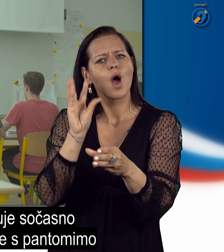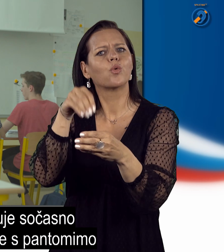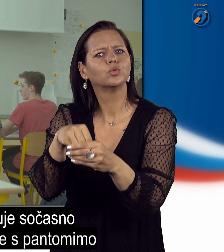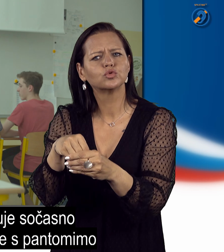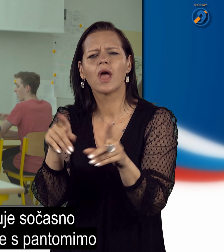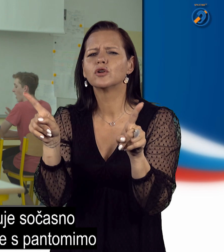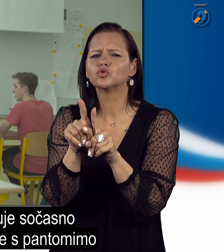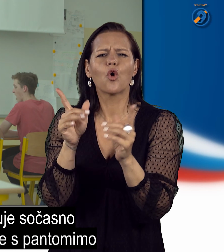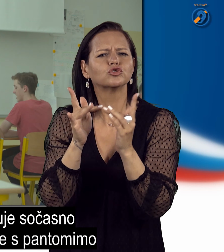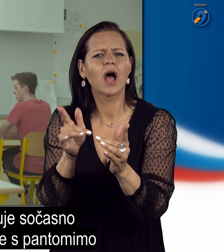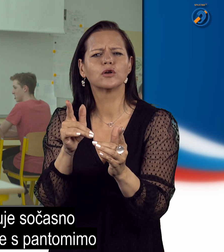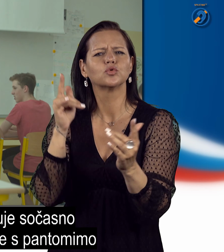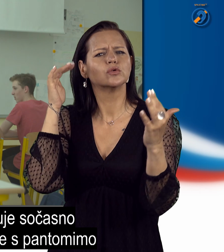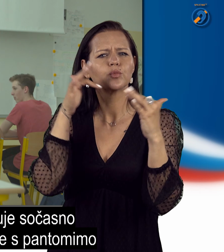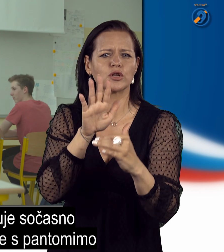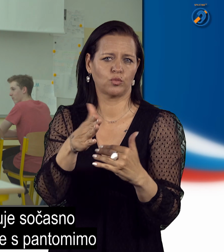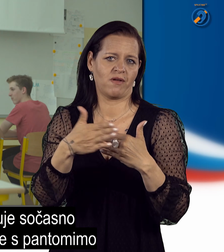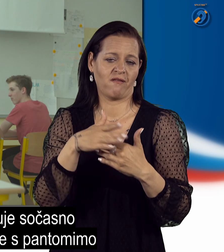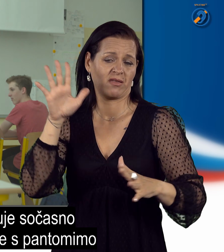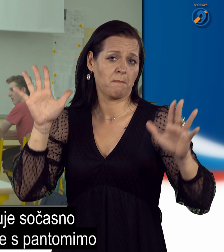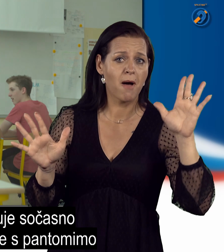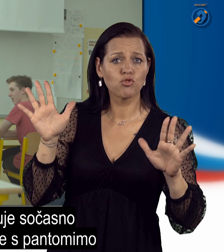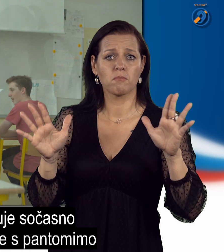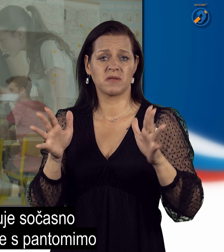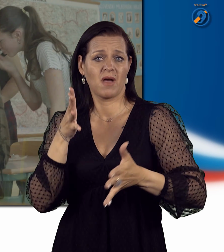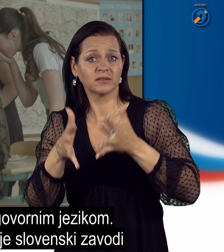pantonimo ter znakovnim in govornim jezikom.